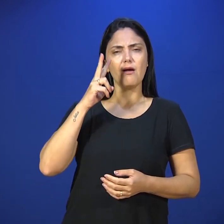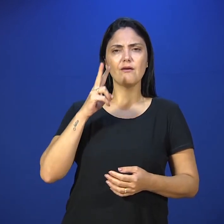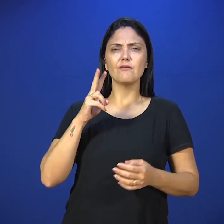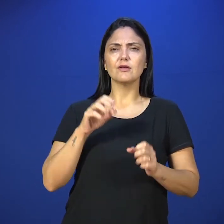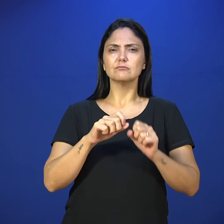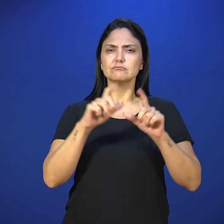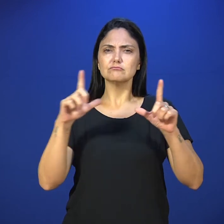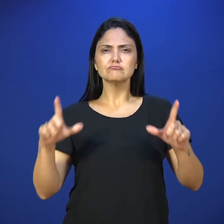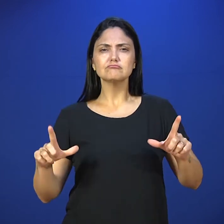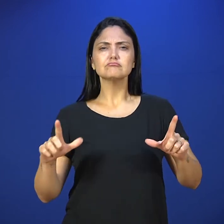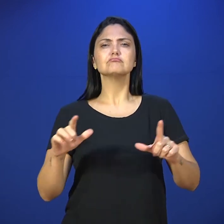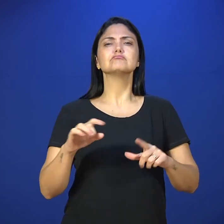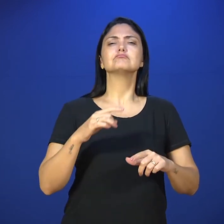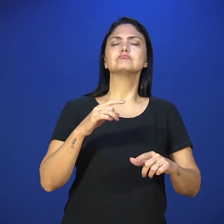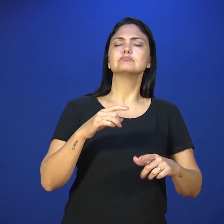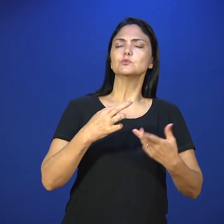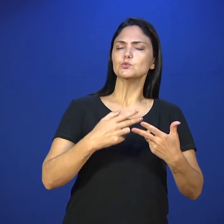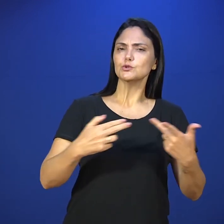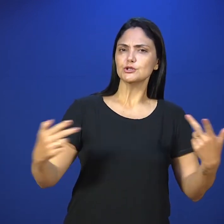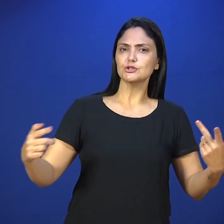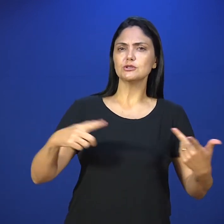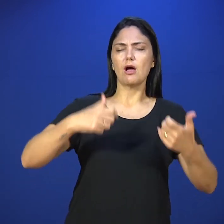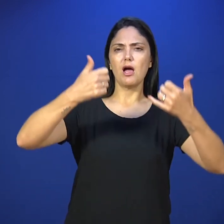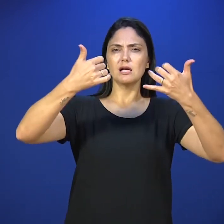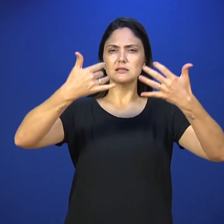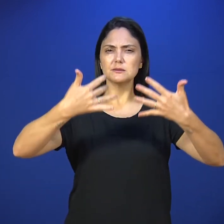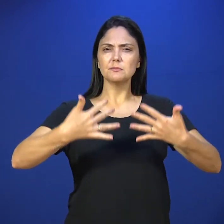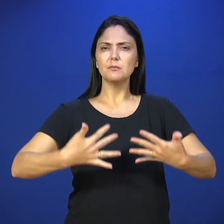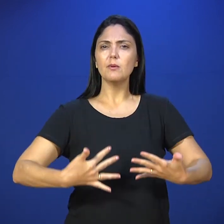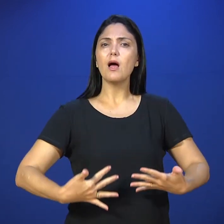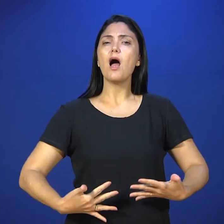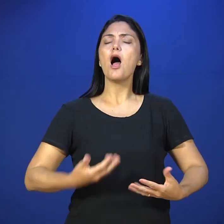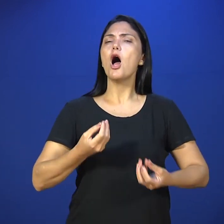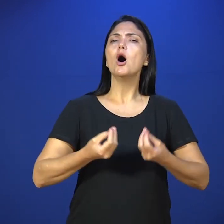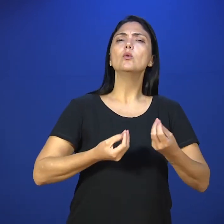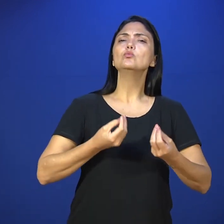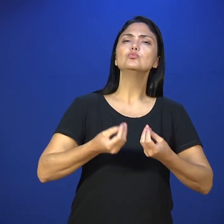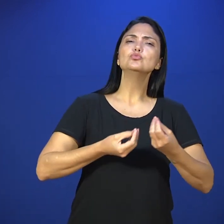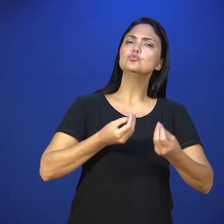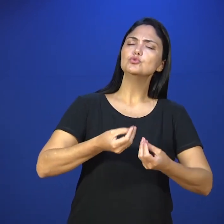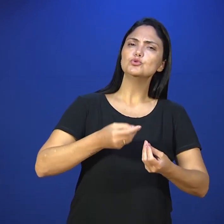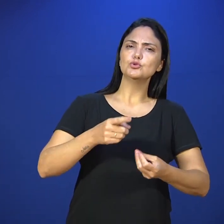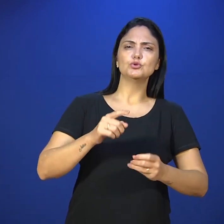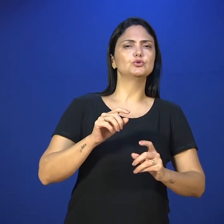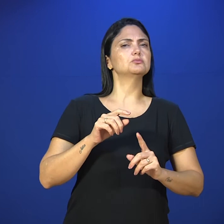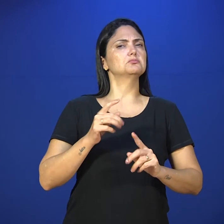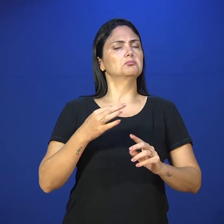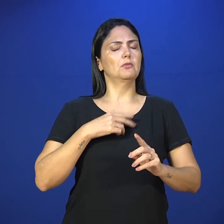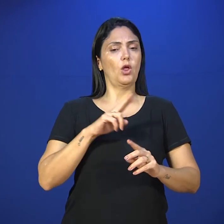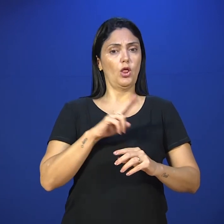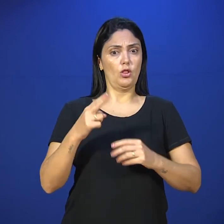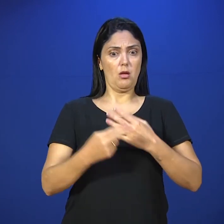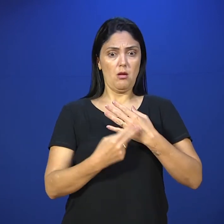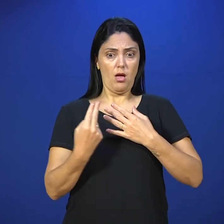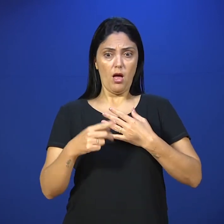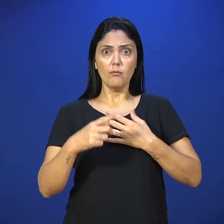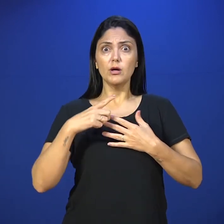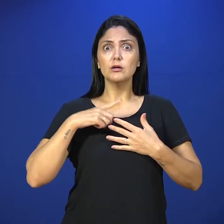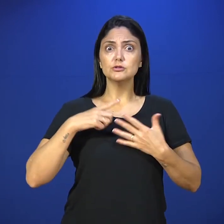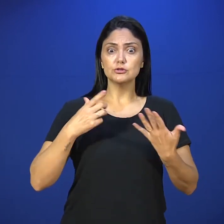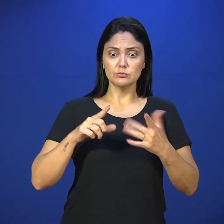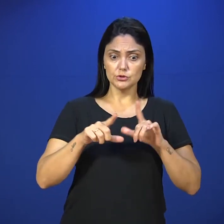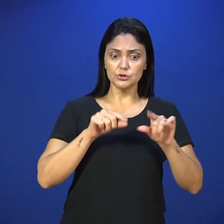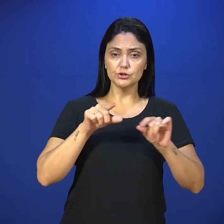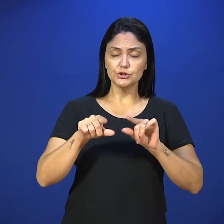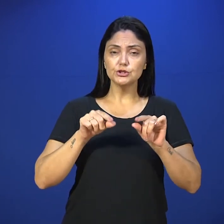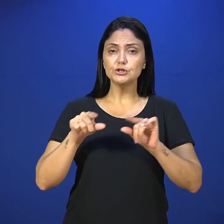descrição dos dados tratados e explicação, motivo do tratamento, dos dados pessoais em razão do presente